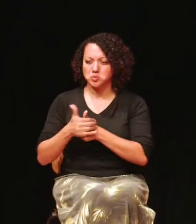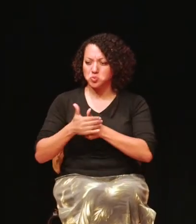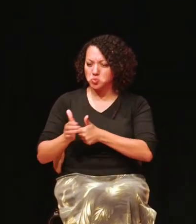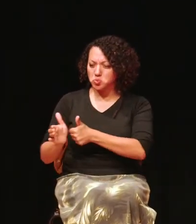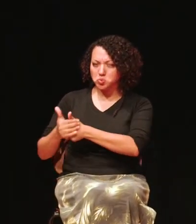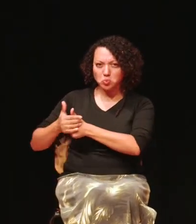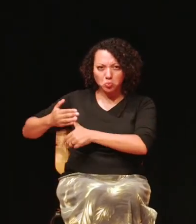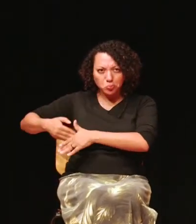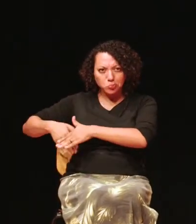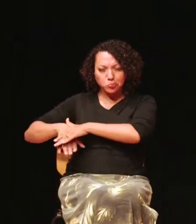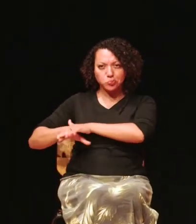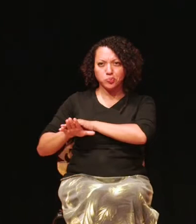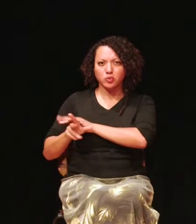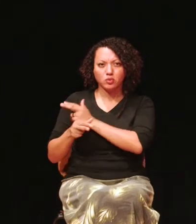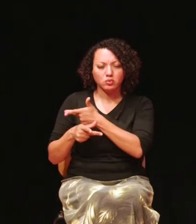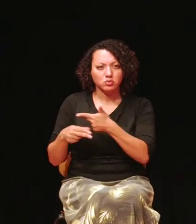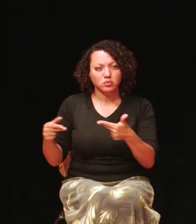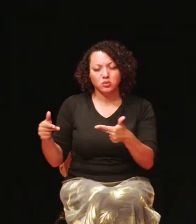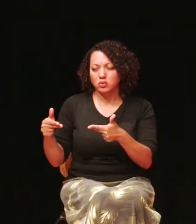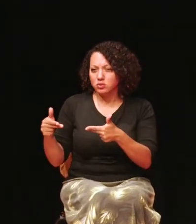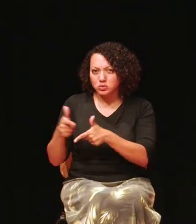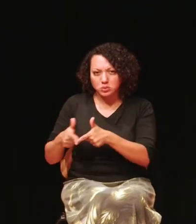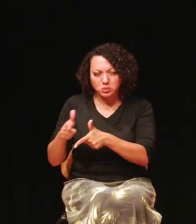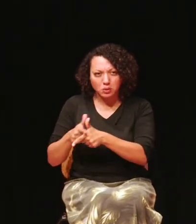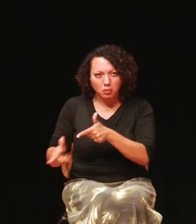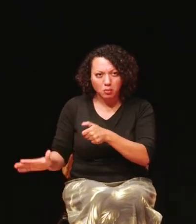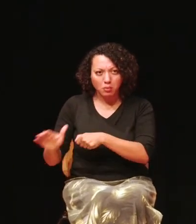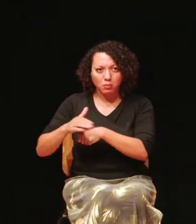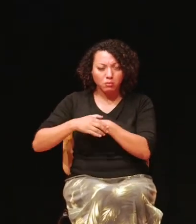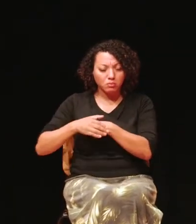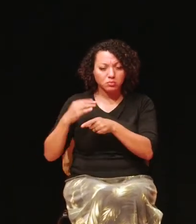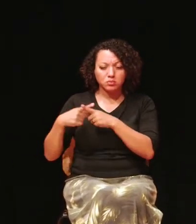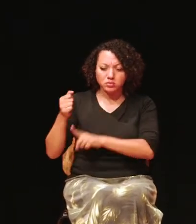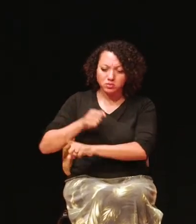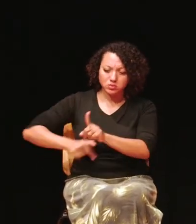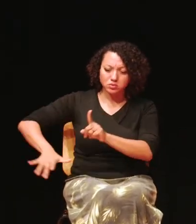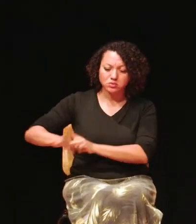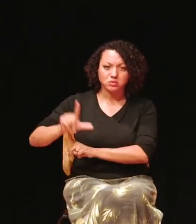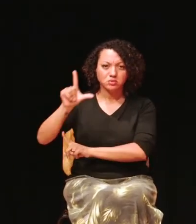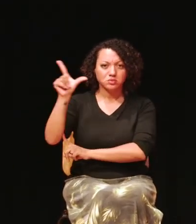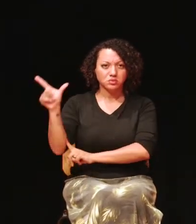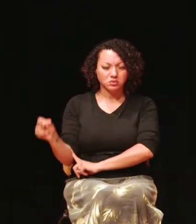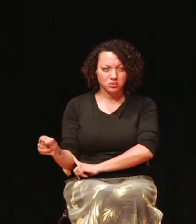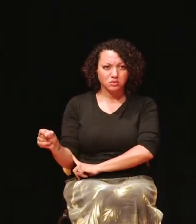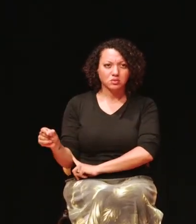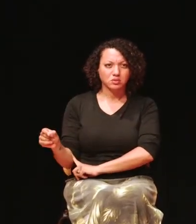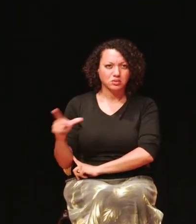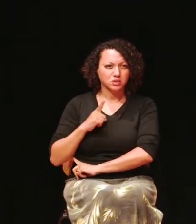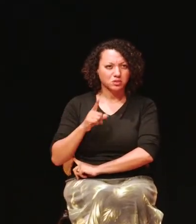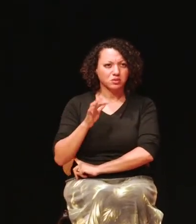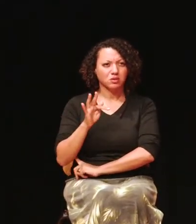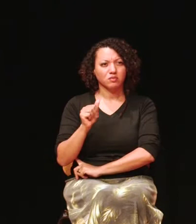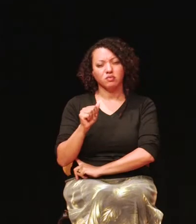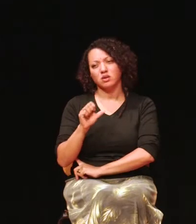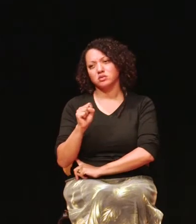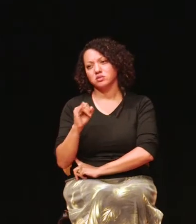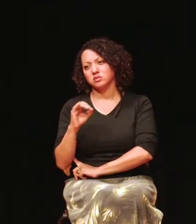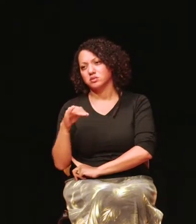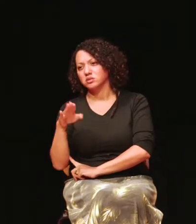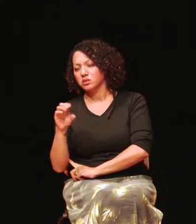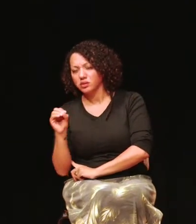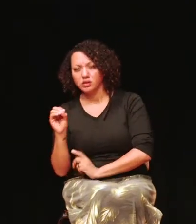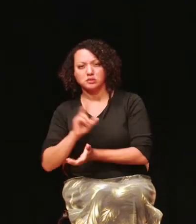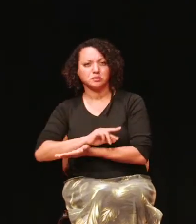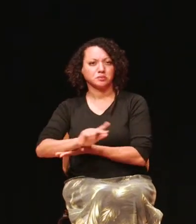do pano, digamos assim, um problema que foi da sociedade italiana, o militarismo, o fascismo, etc., e